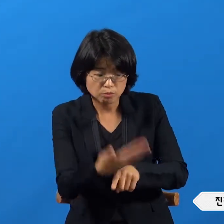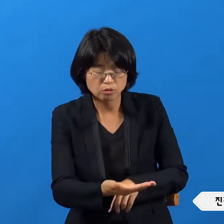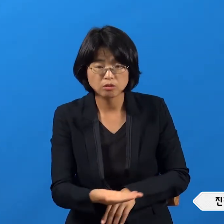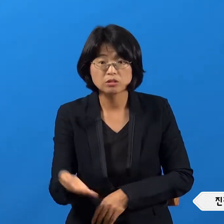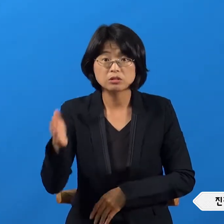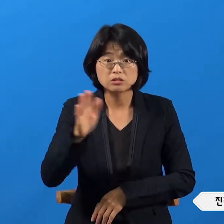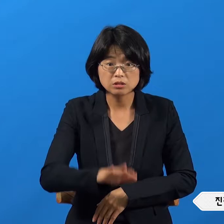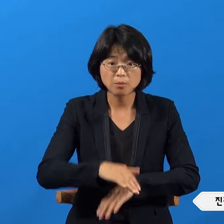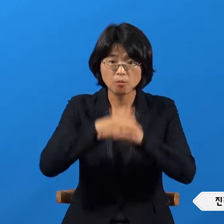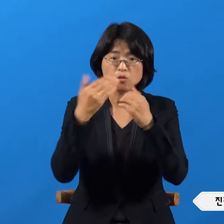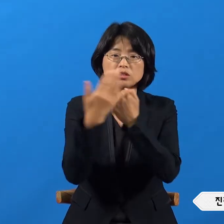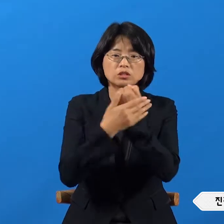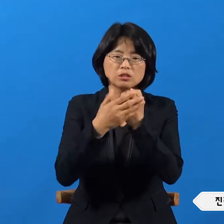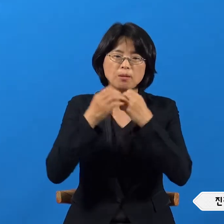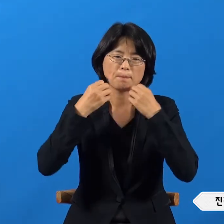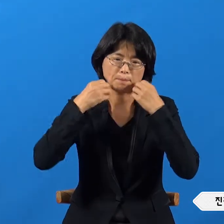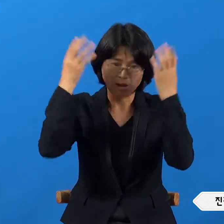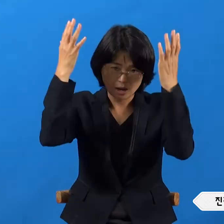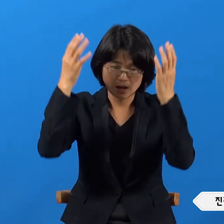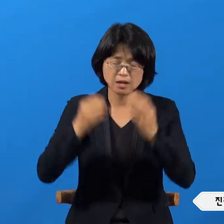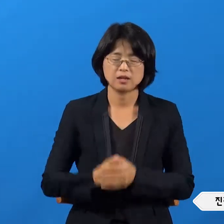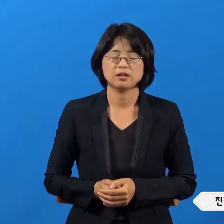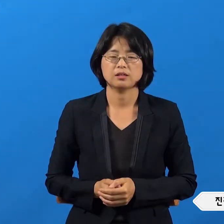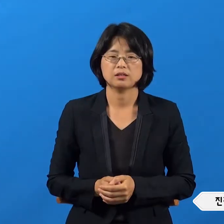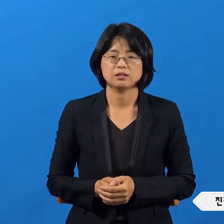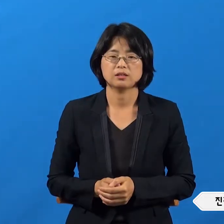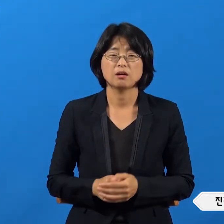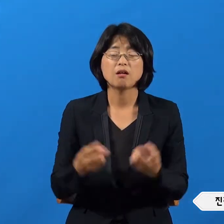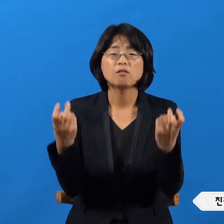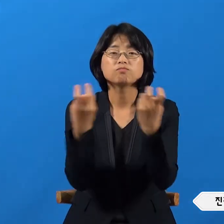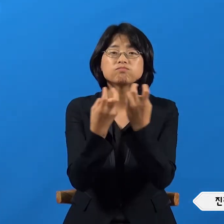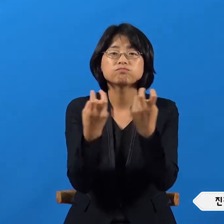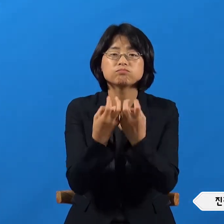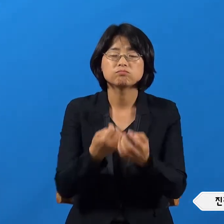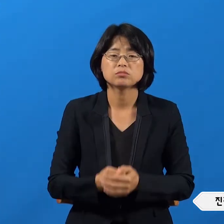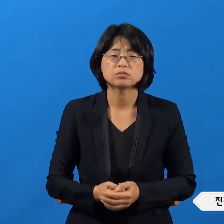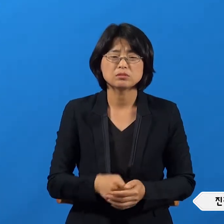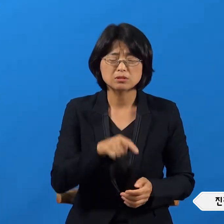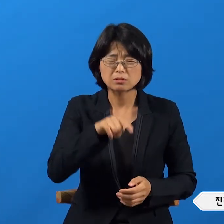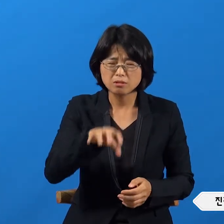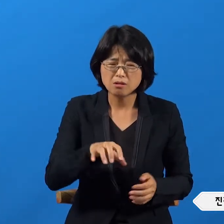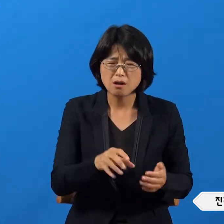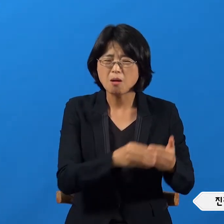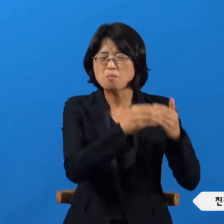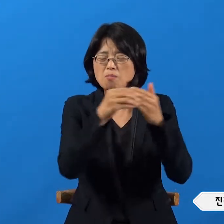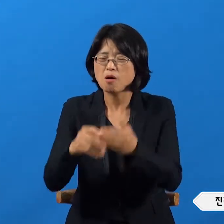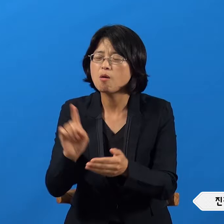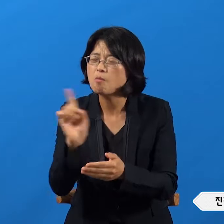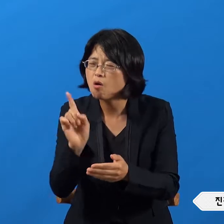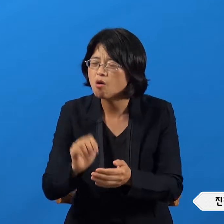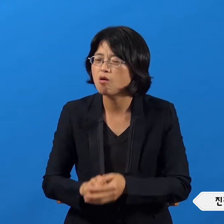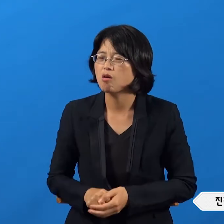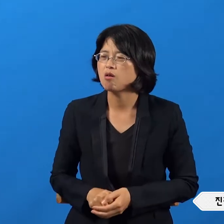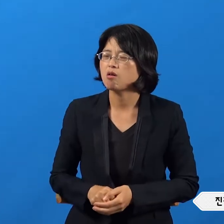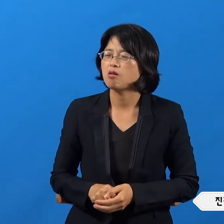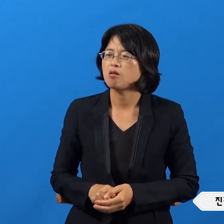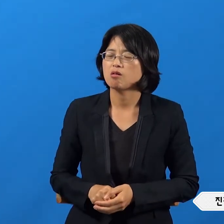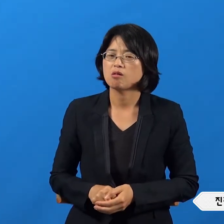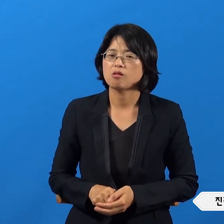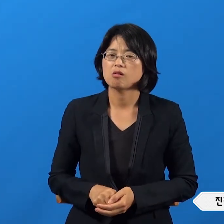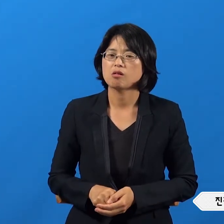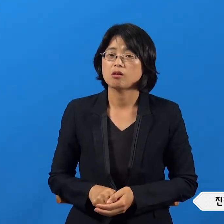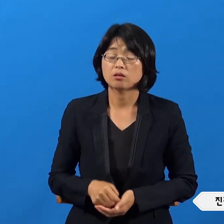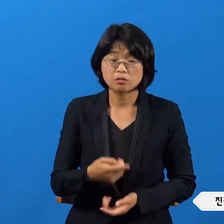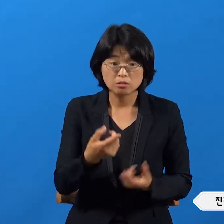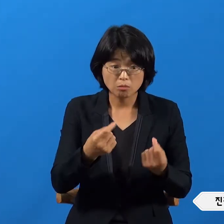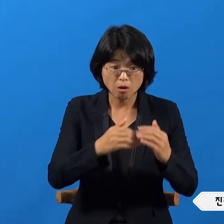그리고 그들은 어찌하여 여기까지 데려와서 이야기를 들으면 마치 그들이 애굽에서